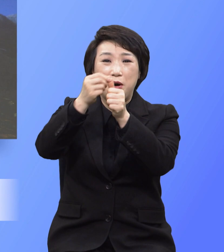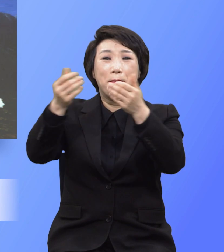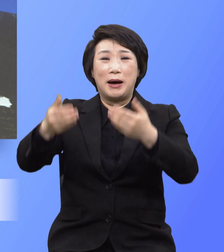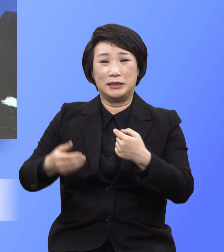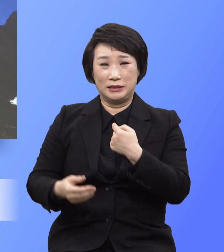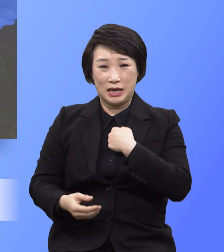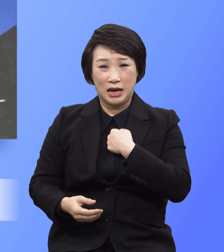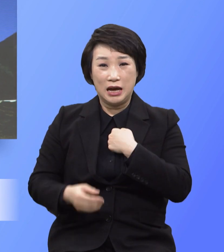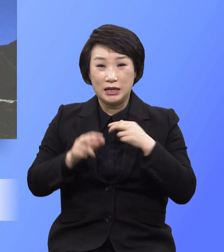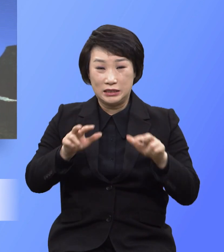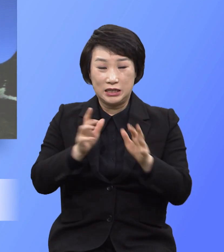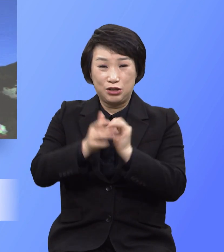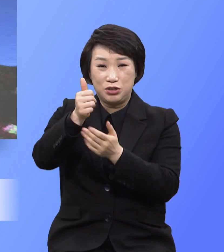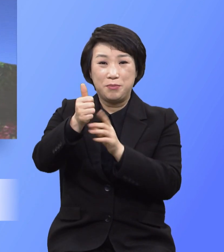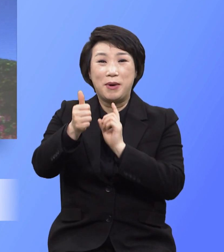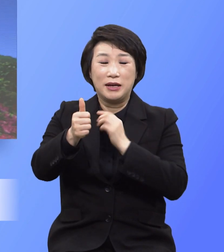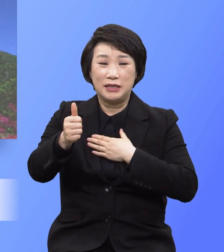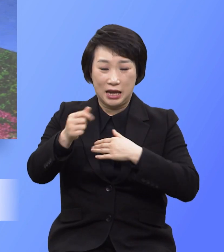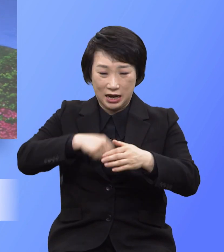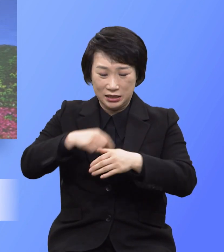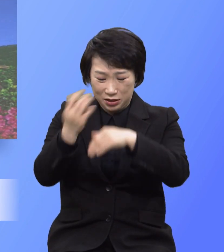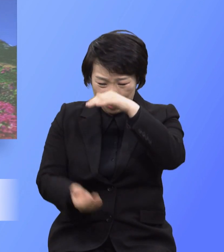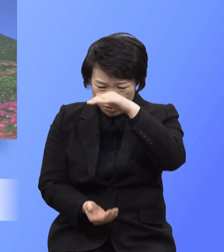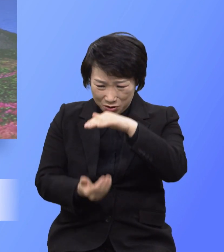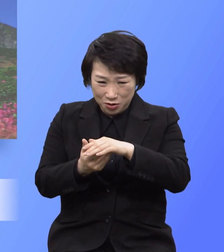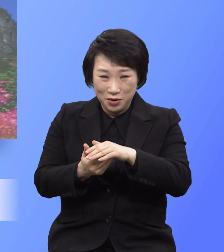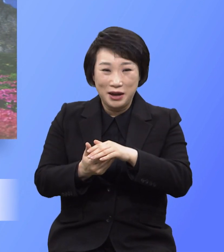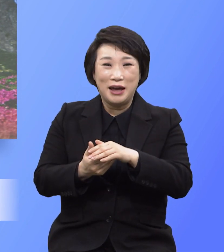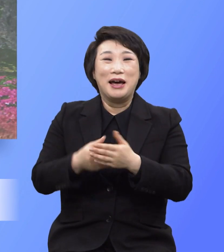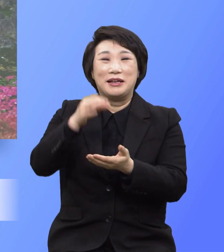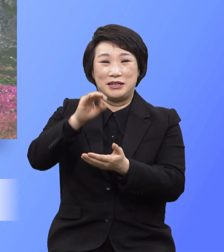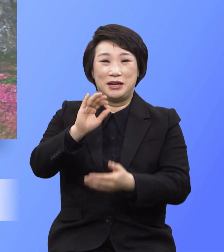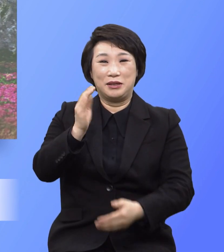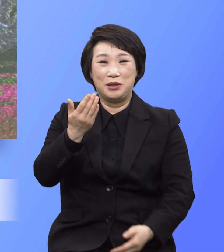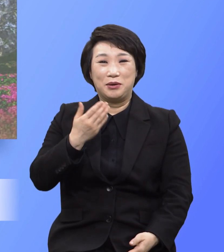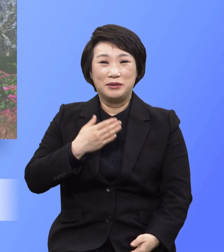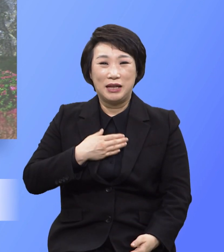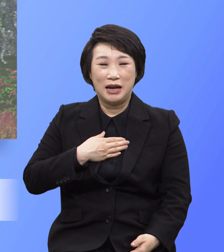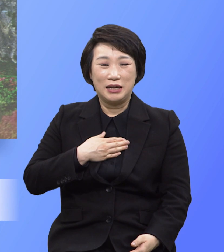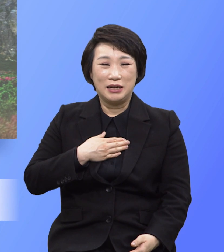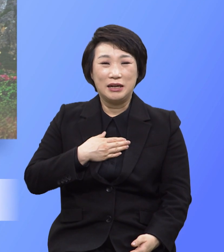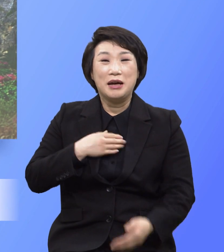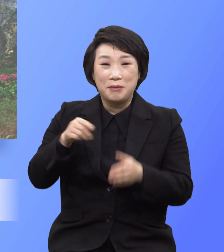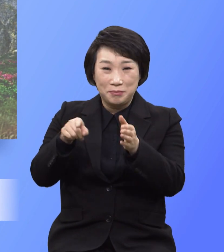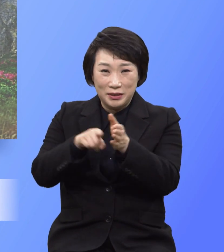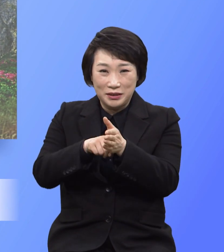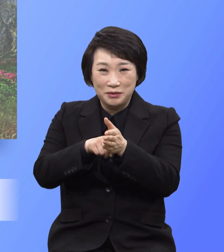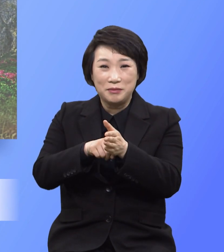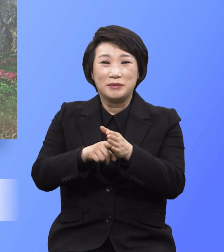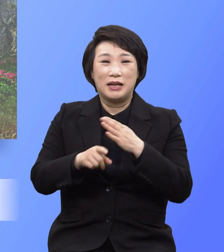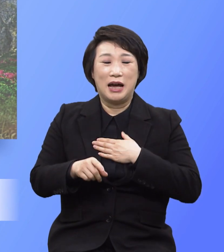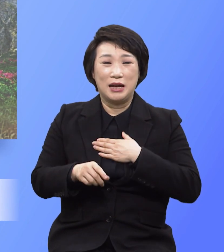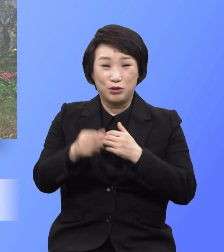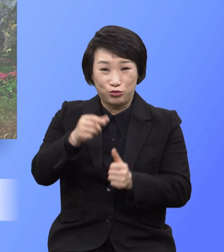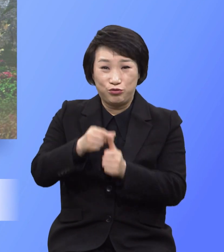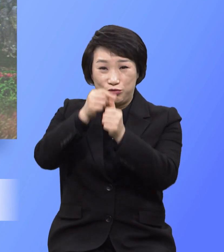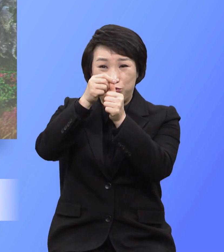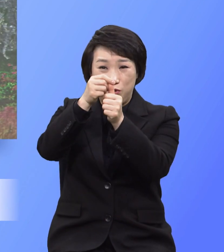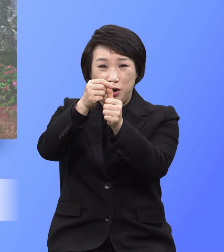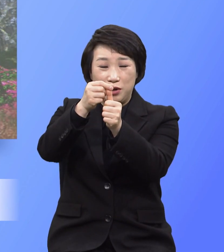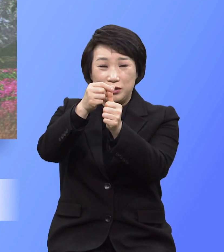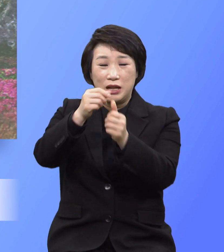구원받았더니 예수만이 나에게서 최상의 기업이요 재산이요 미천이요